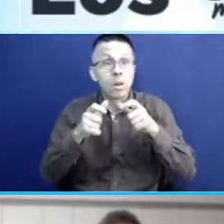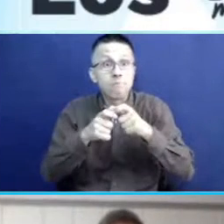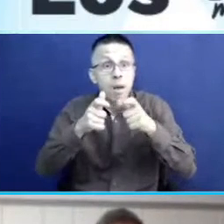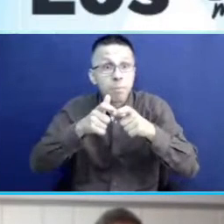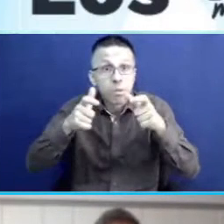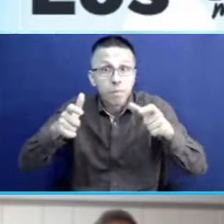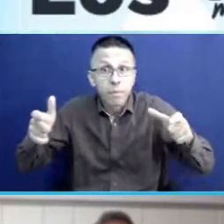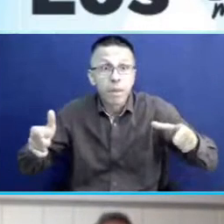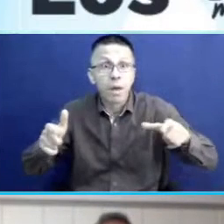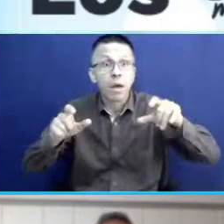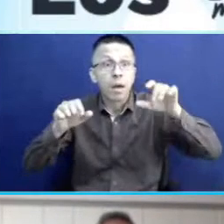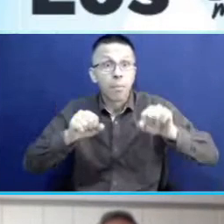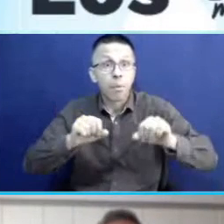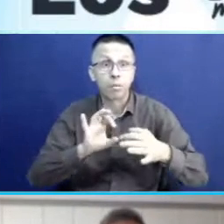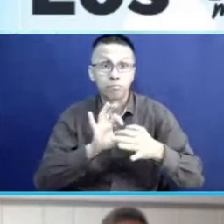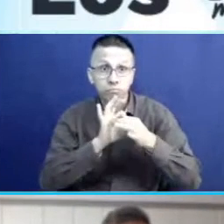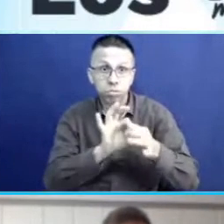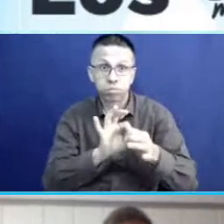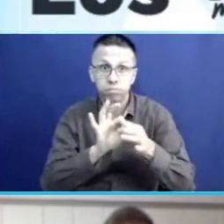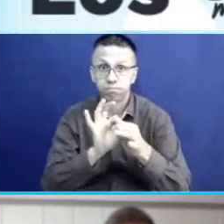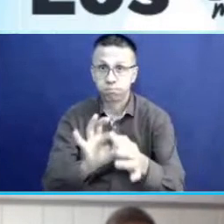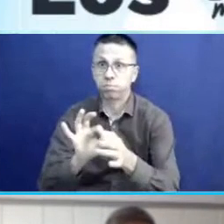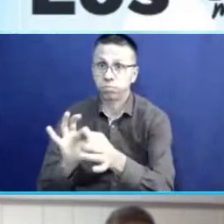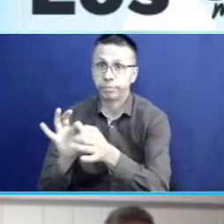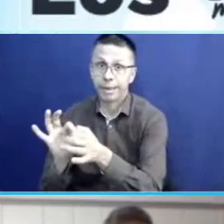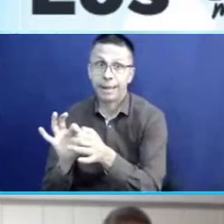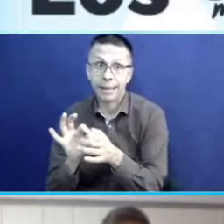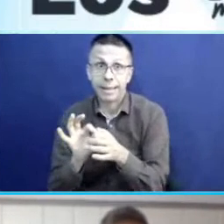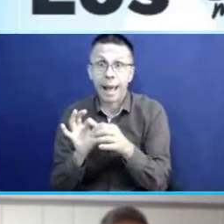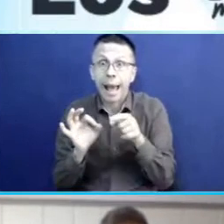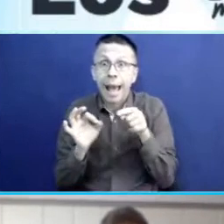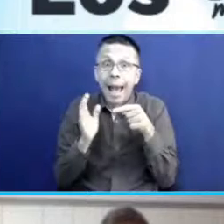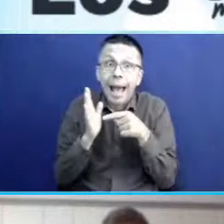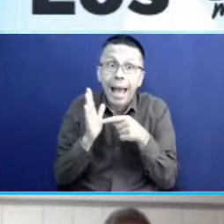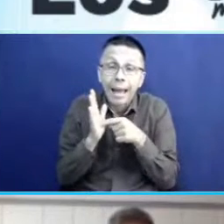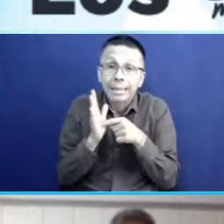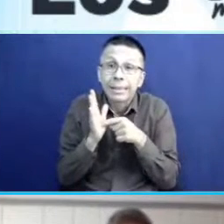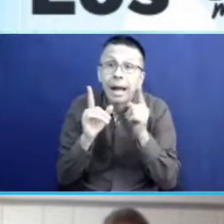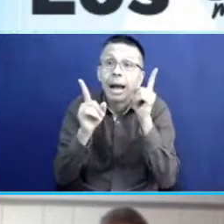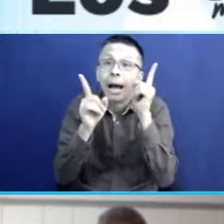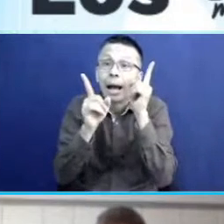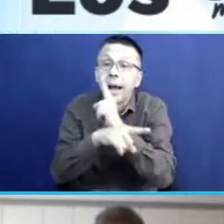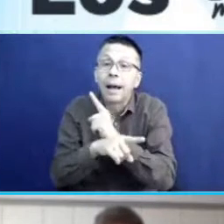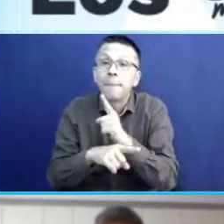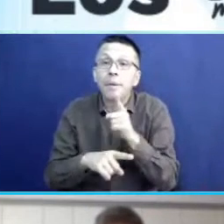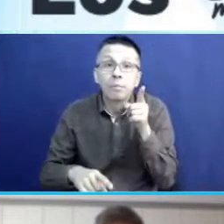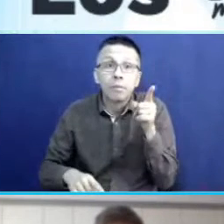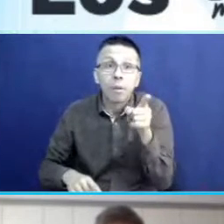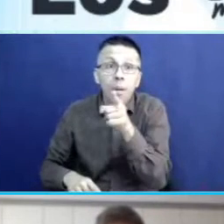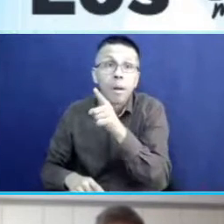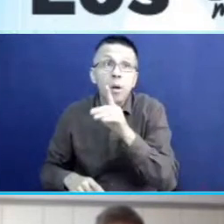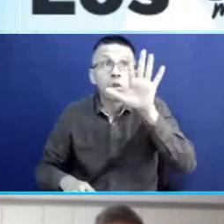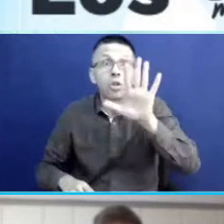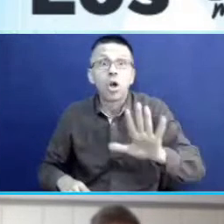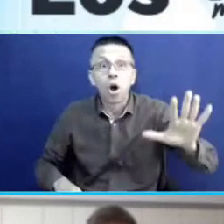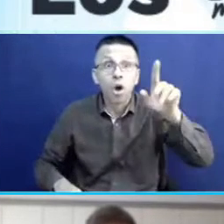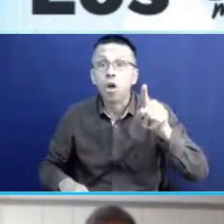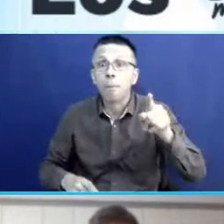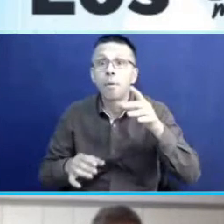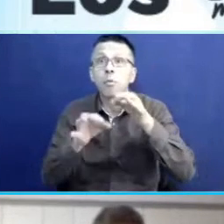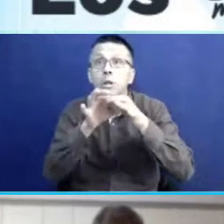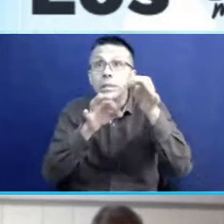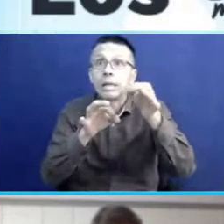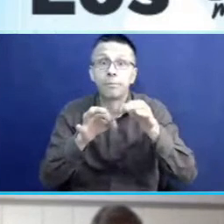estamos más articulados, donde hemos cambiado también en todos lados, no solamente en las regiones, Ricardo, en los municipios, en